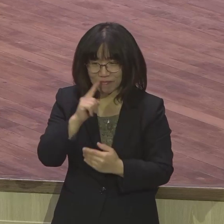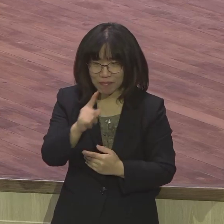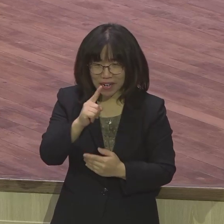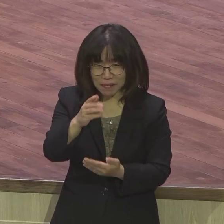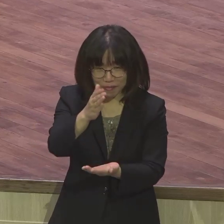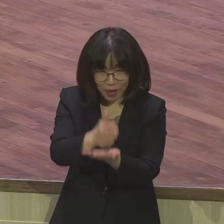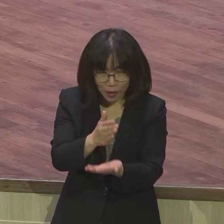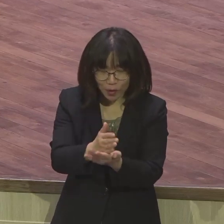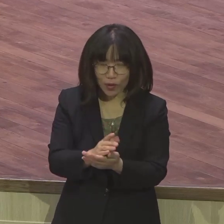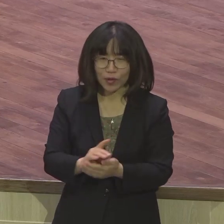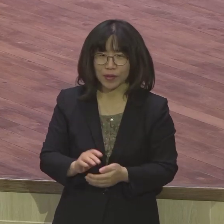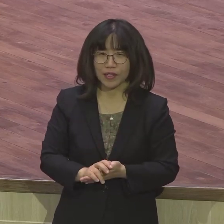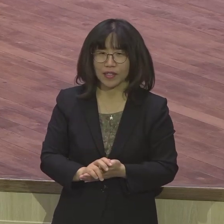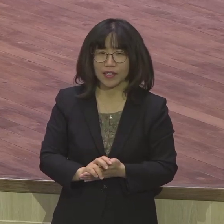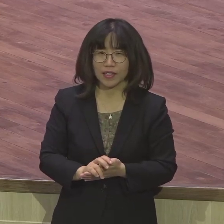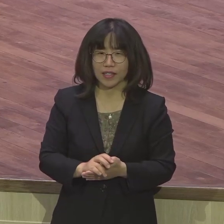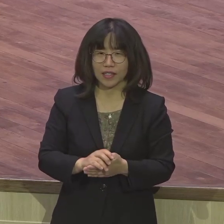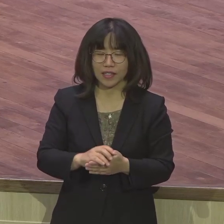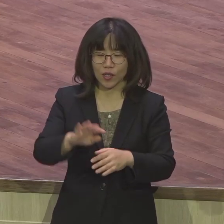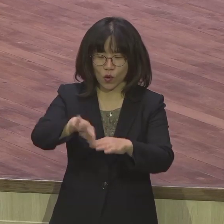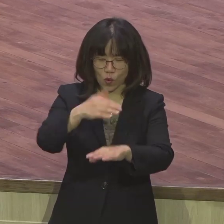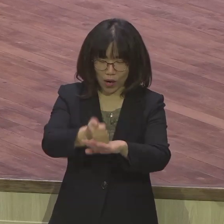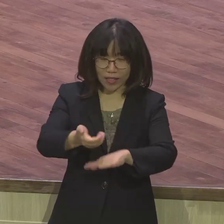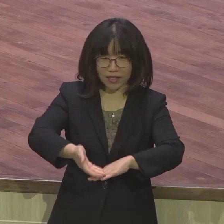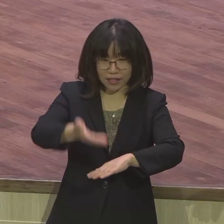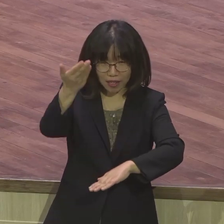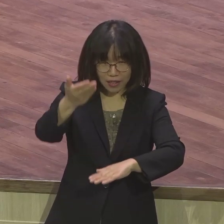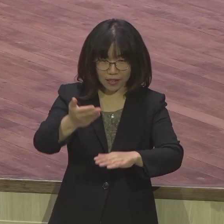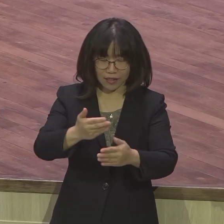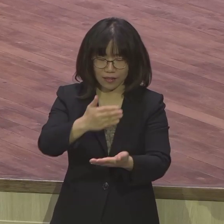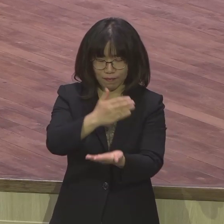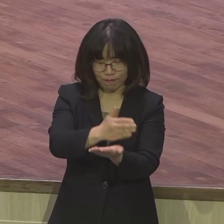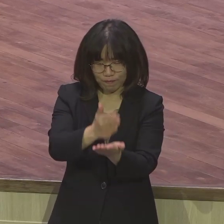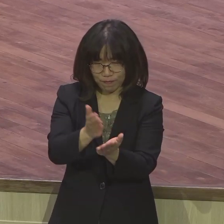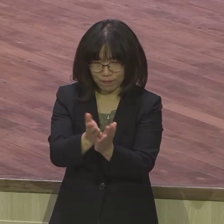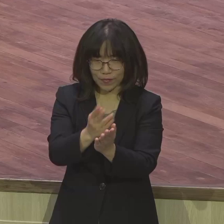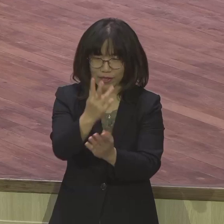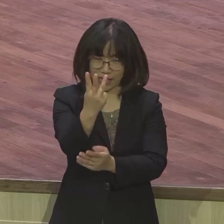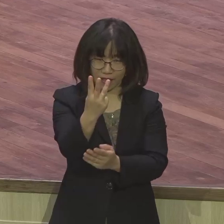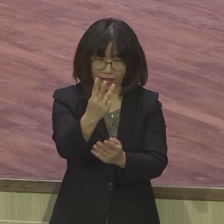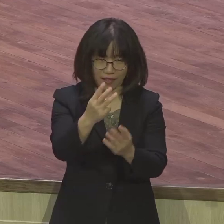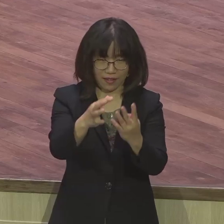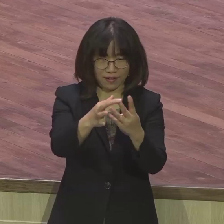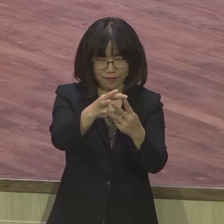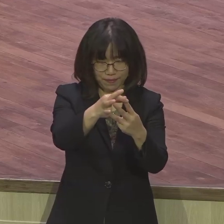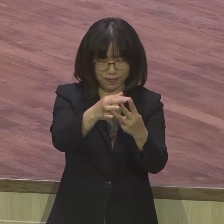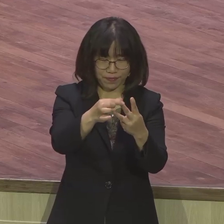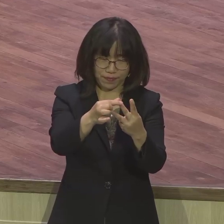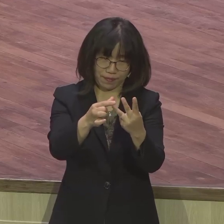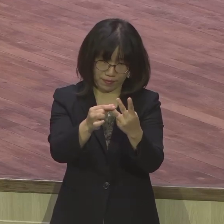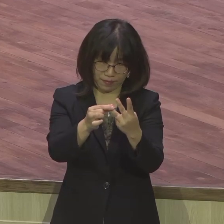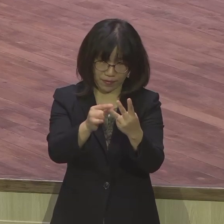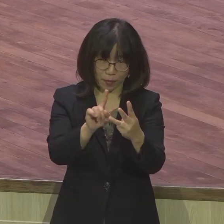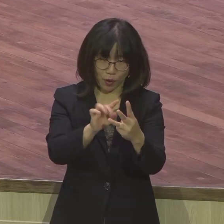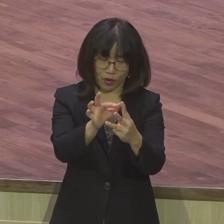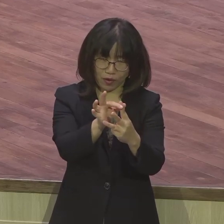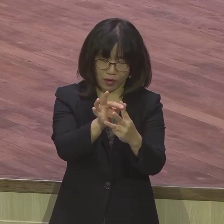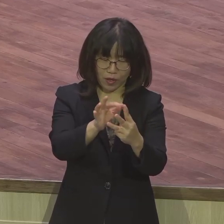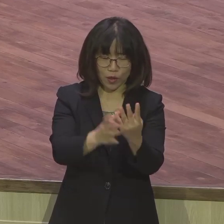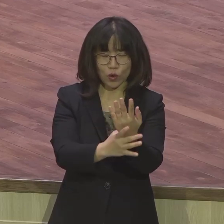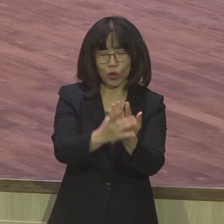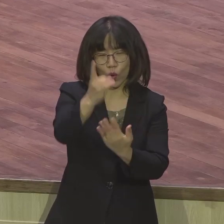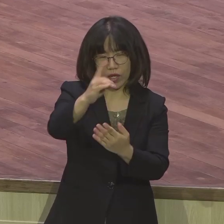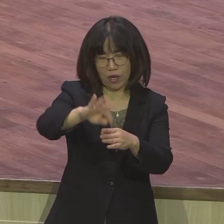열왕기상 하는 크게 세 부분으로 나눕니다. 제 1기는 통일왕국시대. 그러니까 통일왕국시대란 말은 다윗과